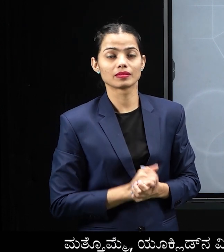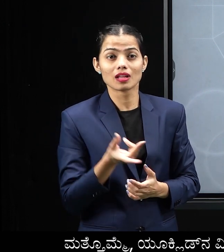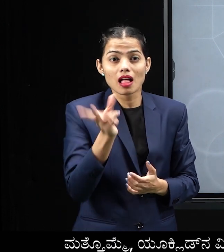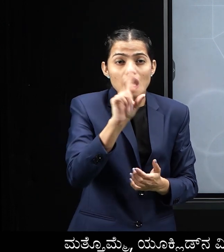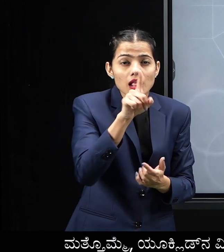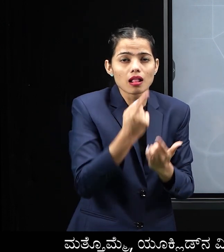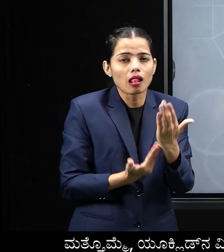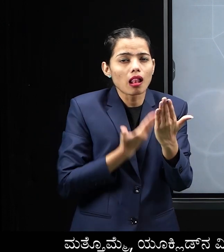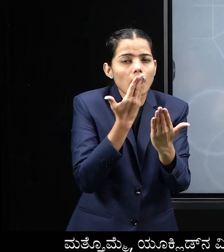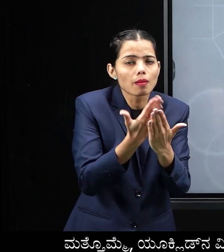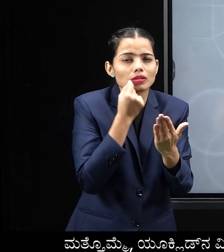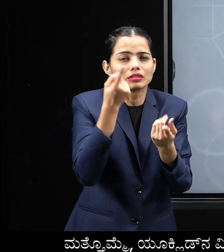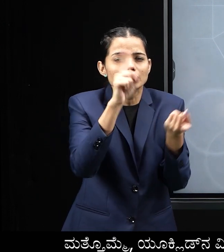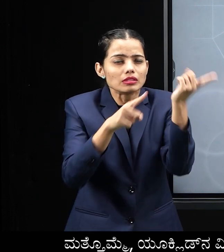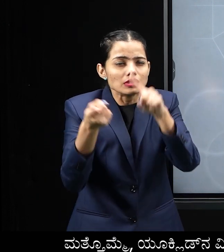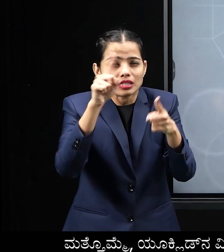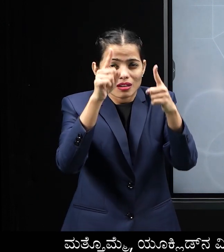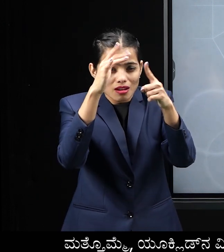ಮತ್ತೊಮ್ಮೆ ಯೂಕ್ಲಿಡ್ನ ವಿಭಾಗ ಅಲ್ಗಾರಿದಮ್